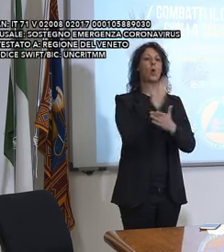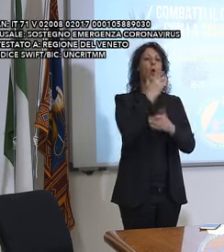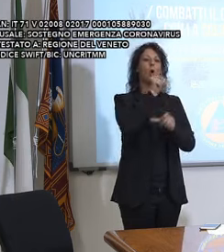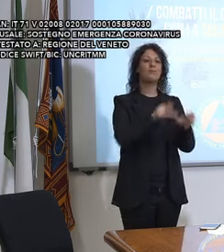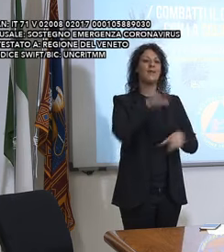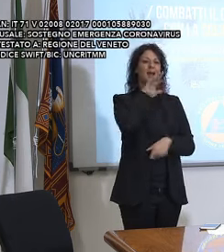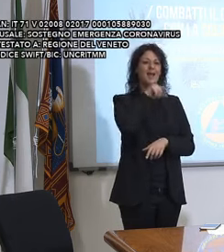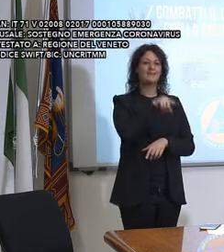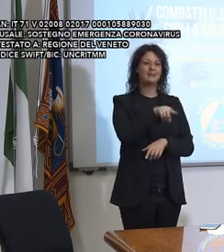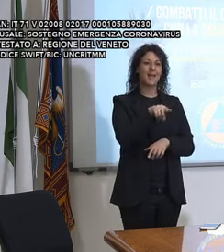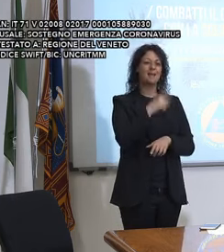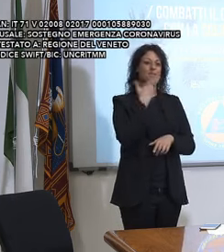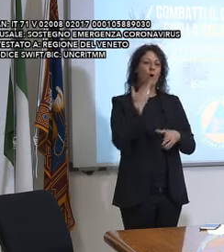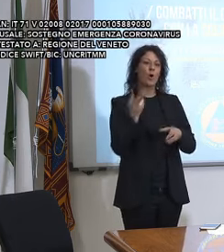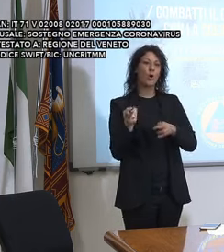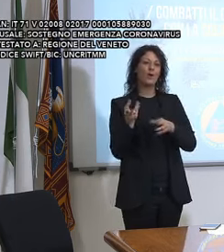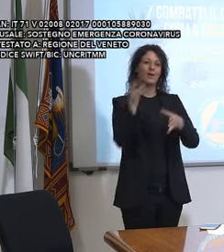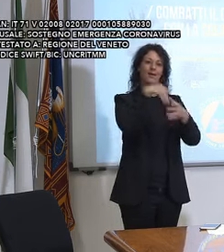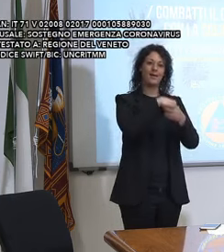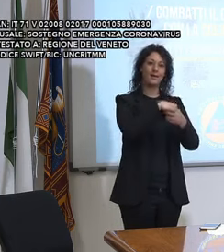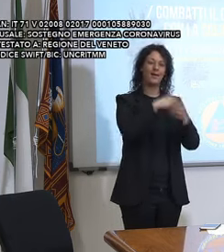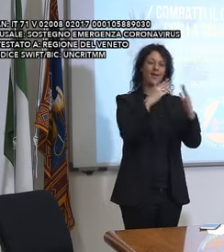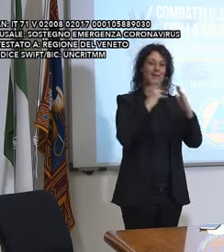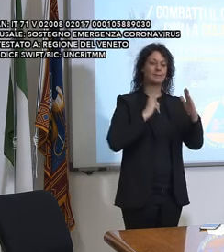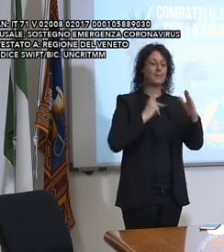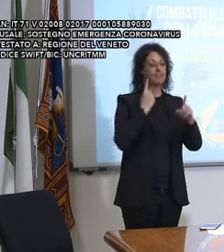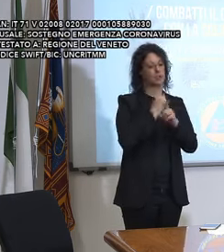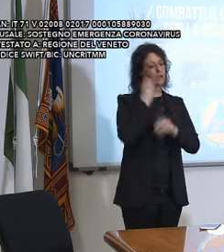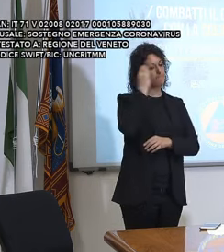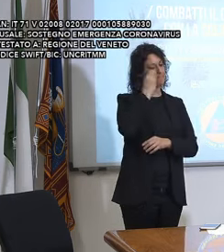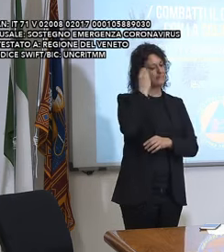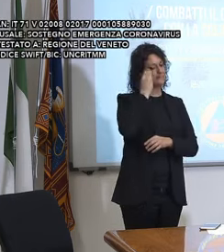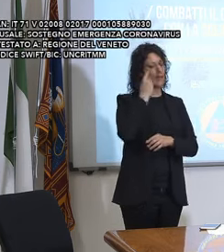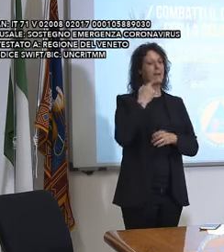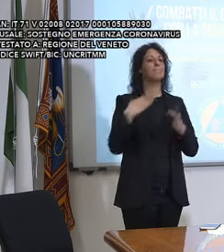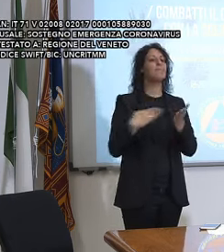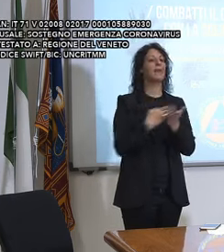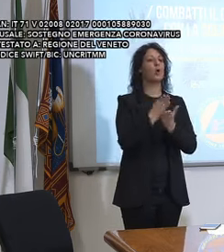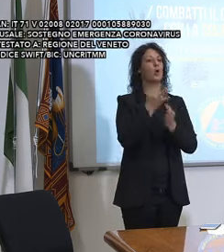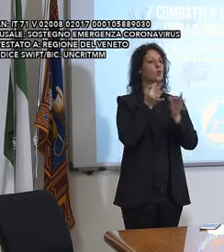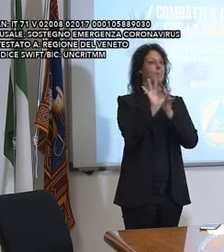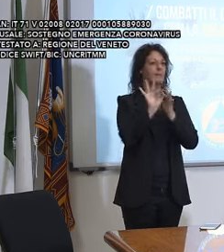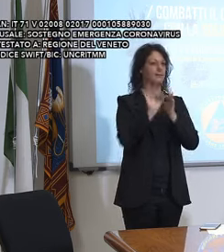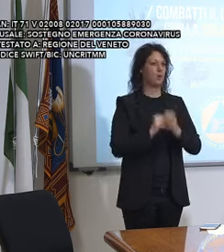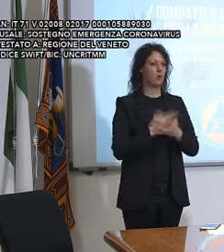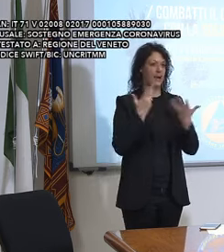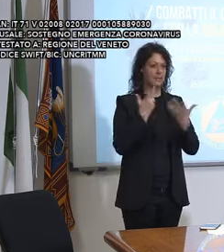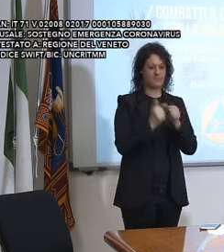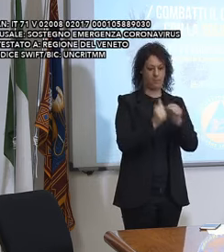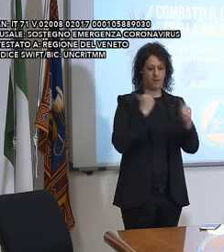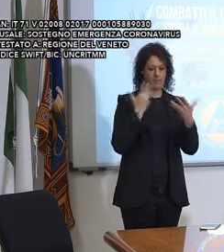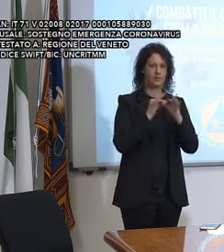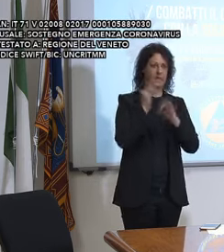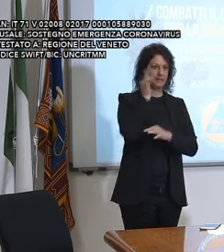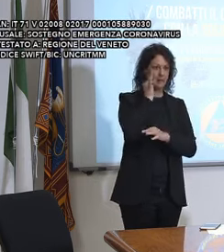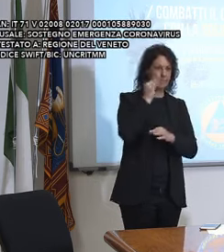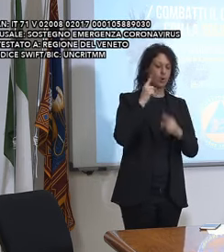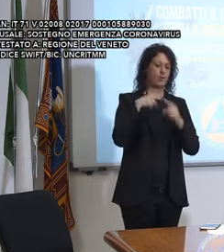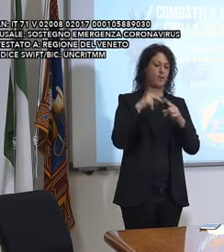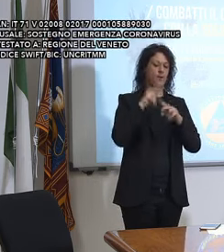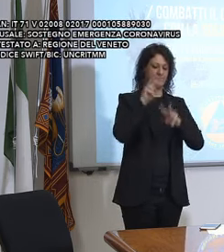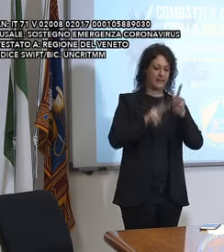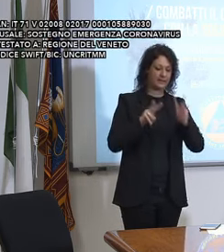entrare dovremmo pensare a dei percorsi particolari, non solo il tampone, quindi previo, verifica eccetera, ma